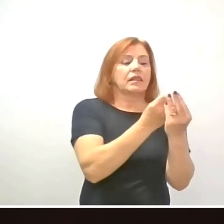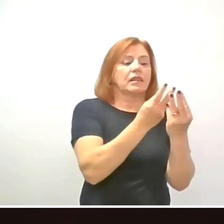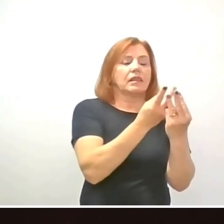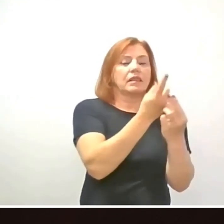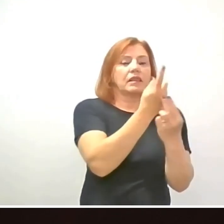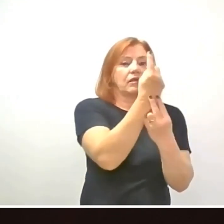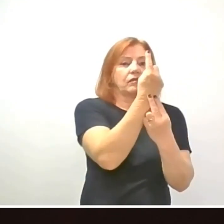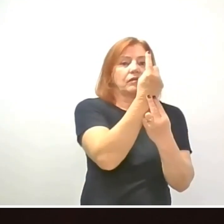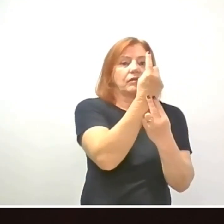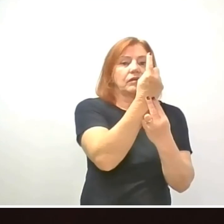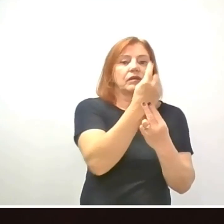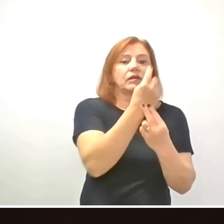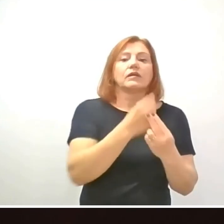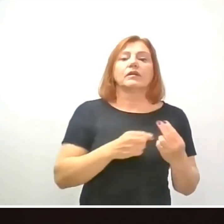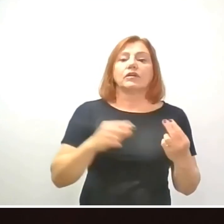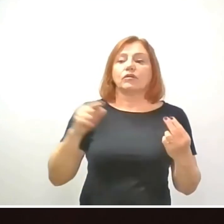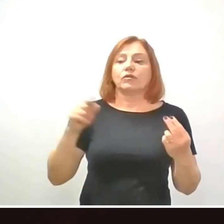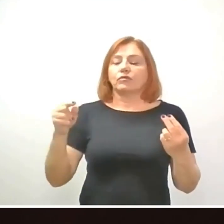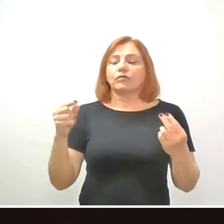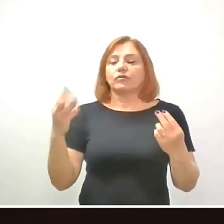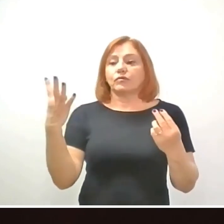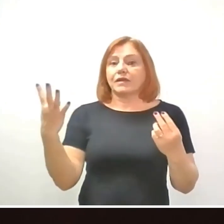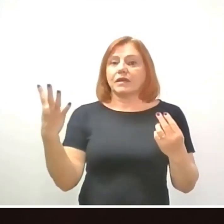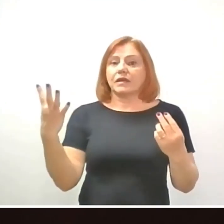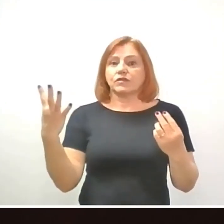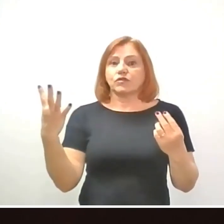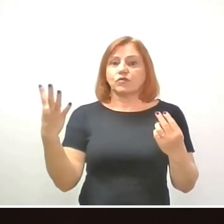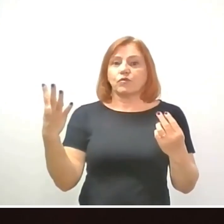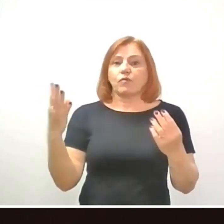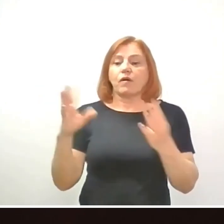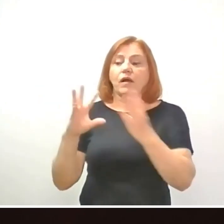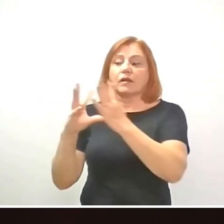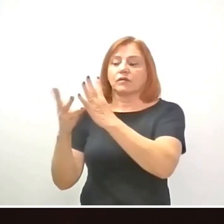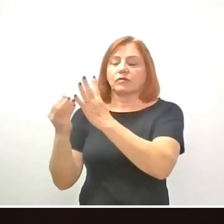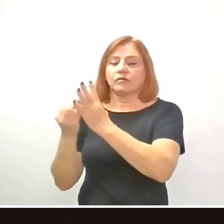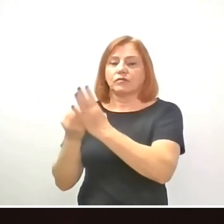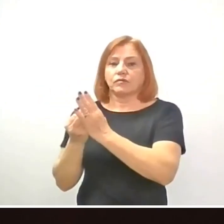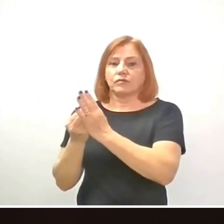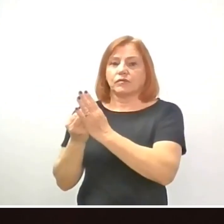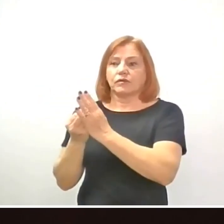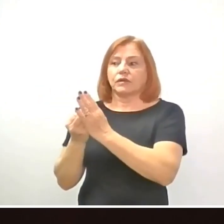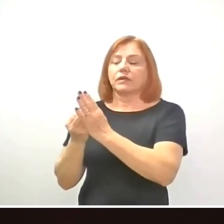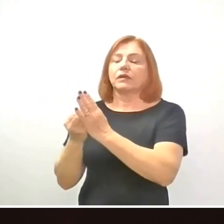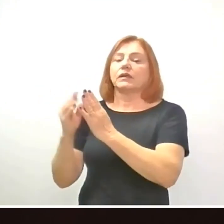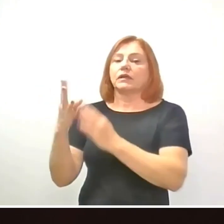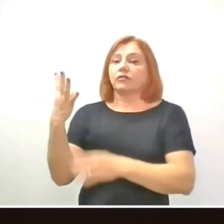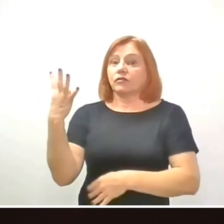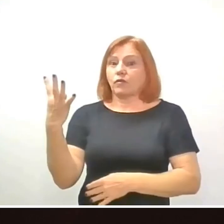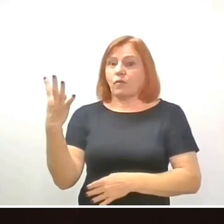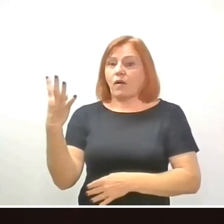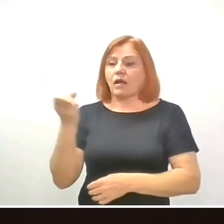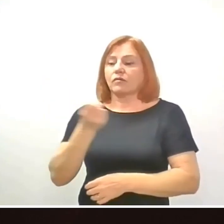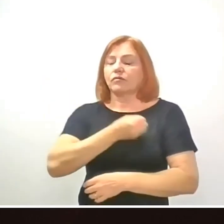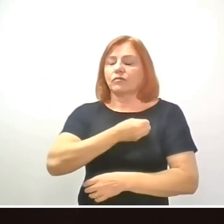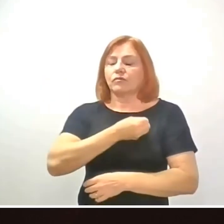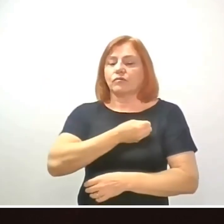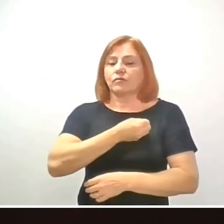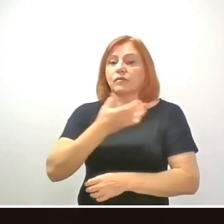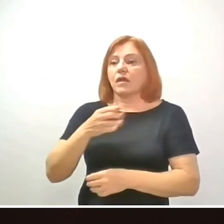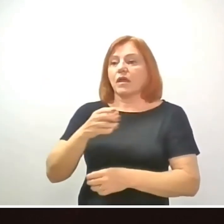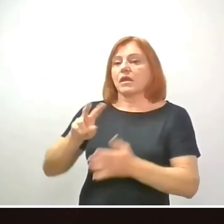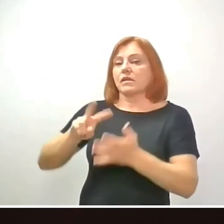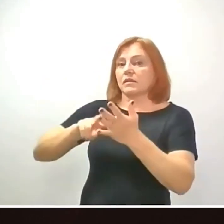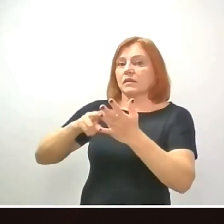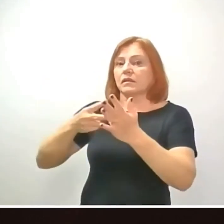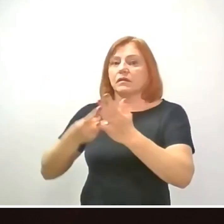a igreja, né? Então, é a criatura, 4, mais o Criador, tá? É